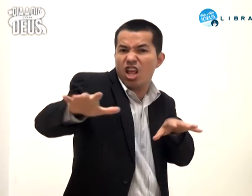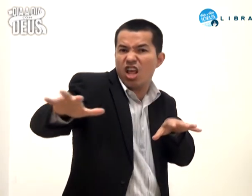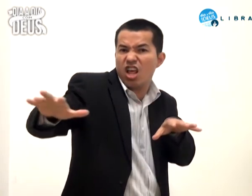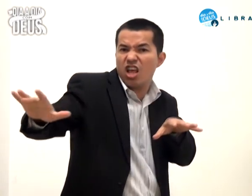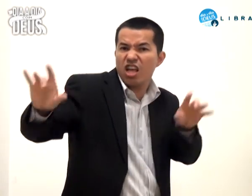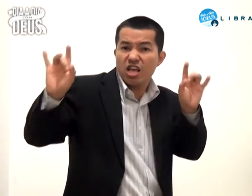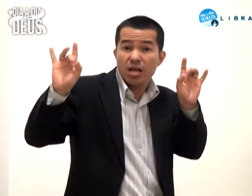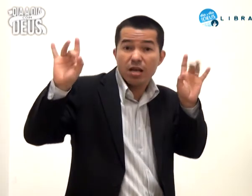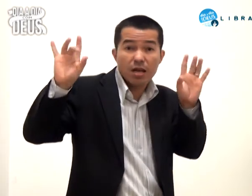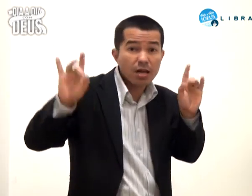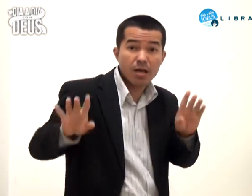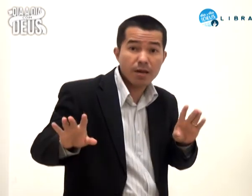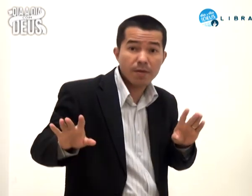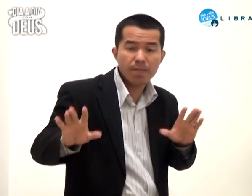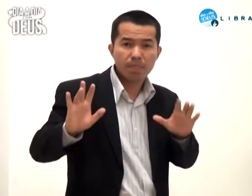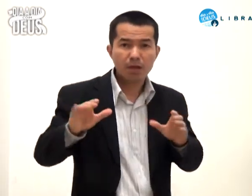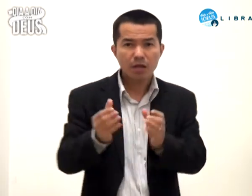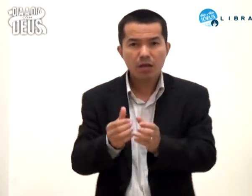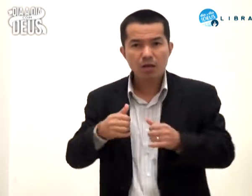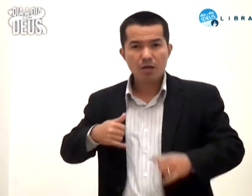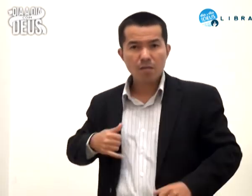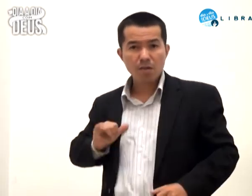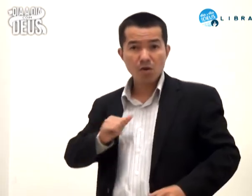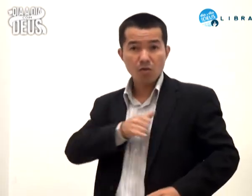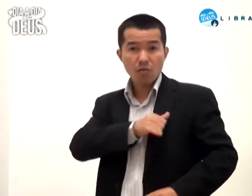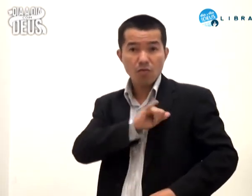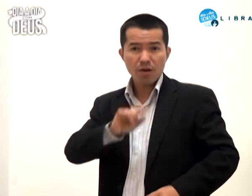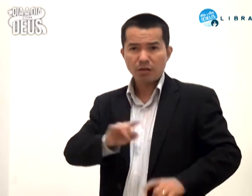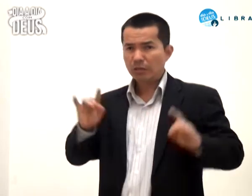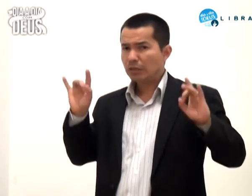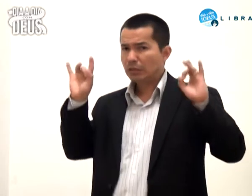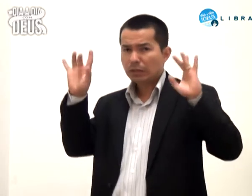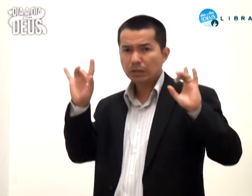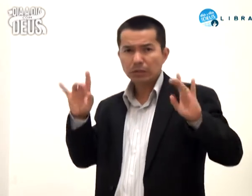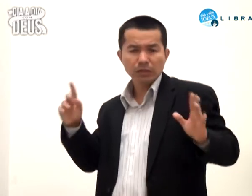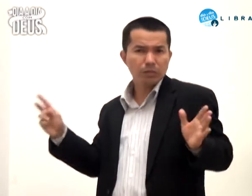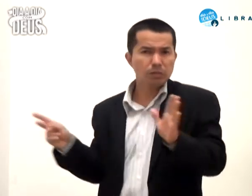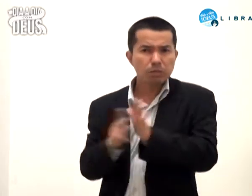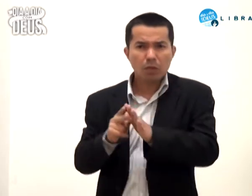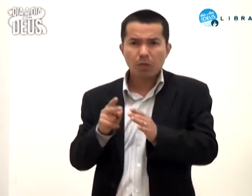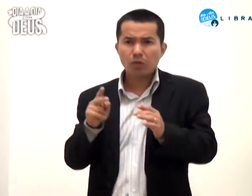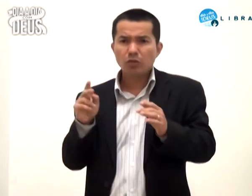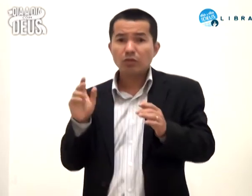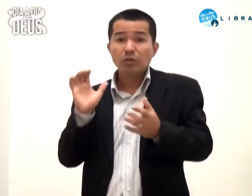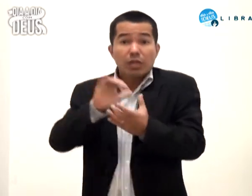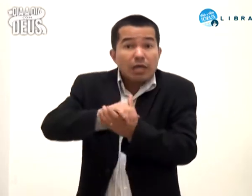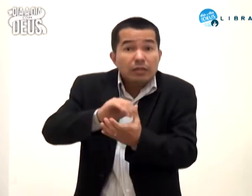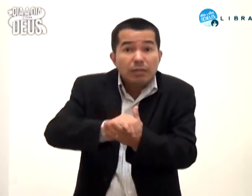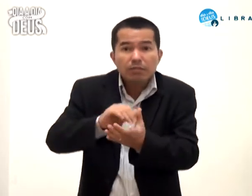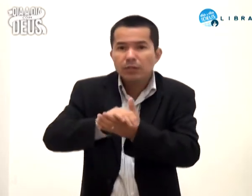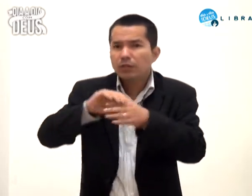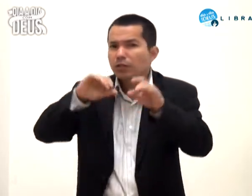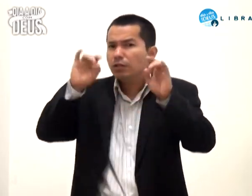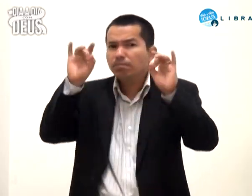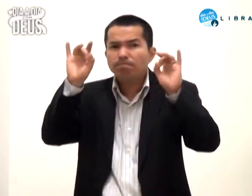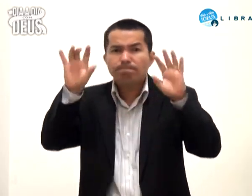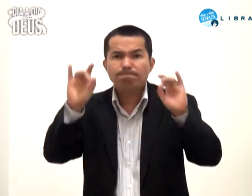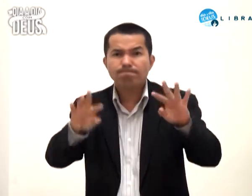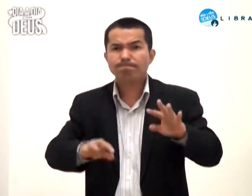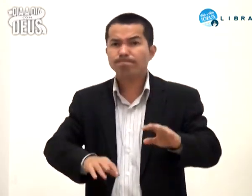se preparava para as suas núpcias, passando aquele óleo perfumado. E quando Jesus entra, ela diz assim, na casa